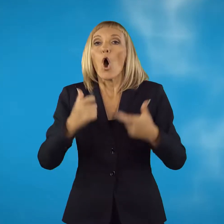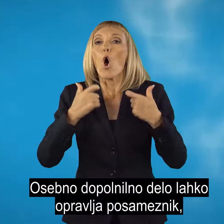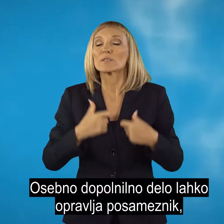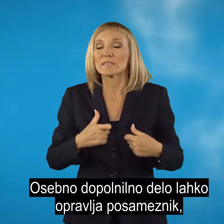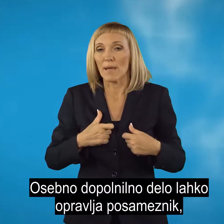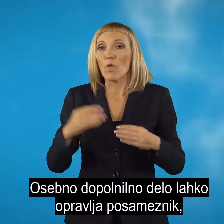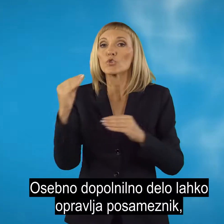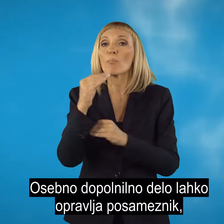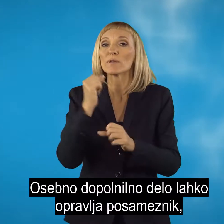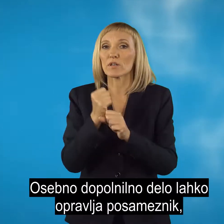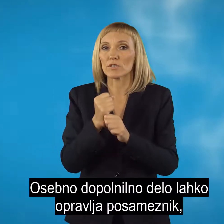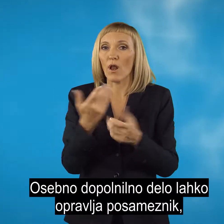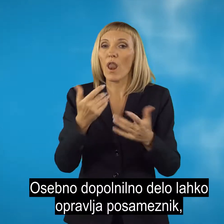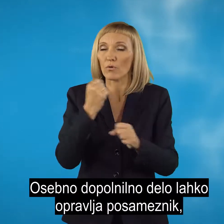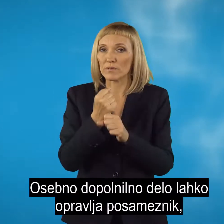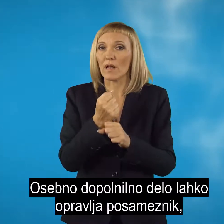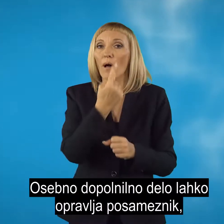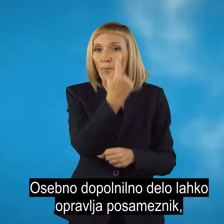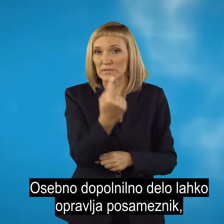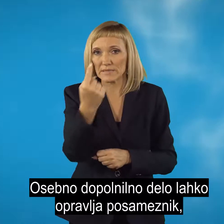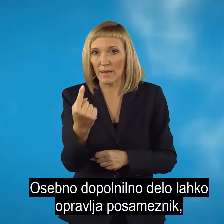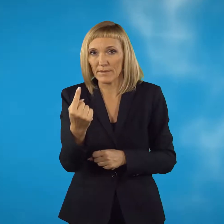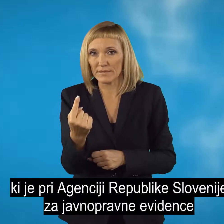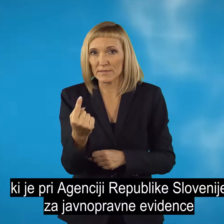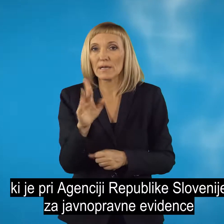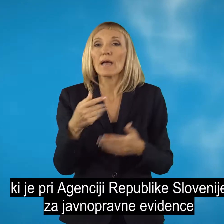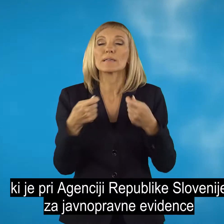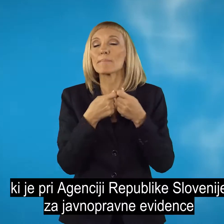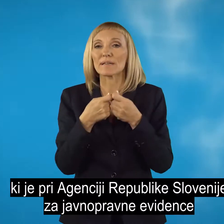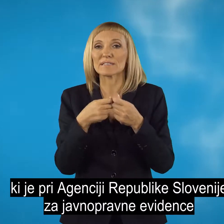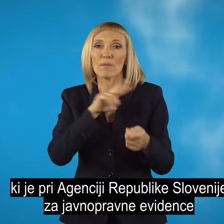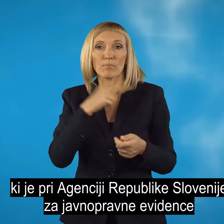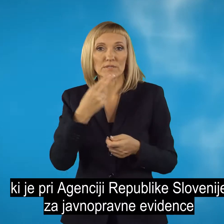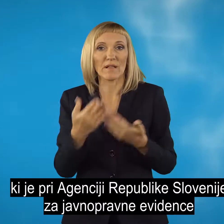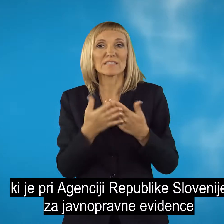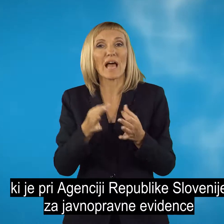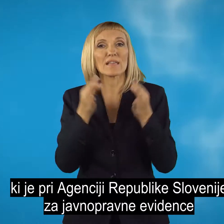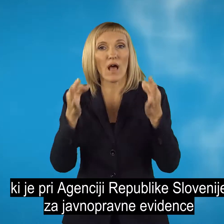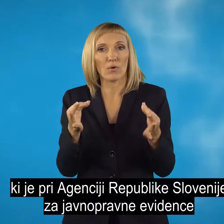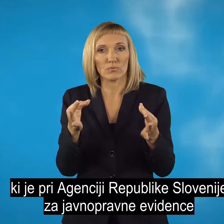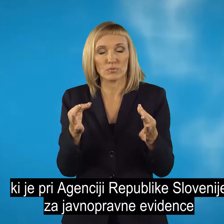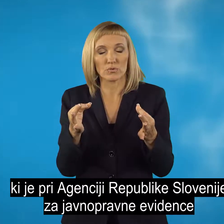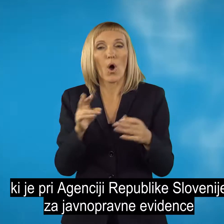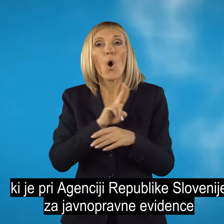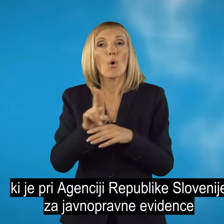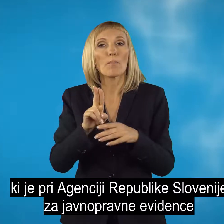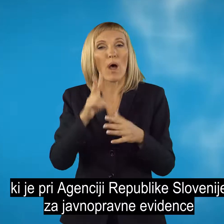Osebno dopolnilno delo lahko opravlja posameznik, ki je pri Agenciji Republike Slovenije za javnopravne evidence in